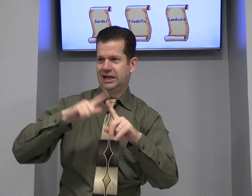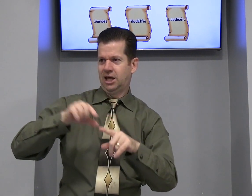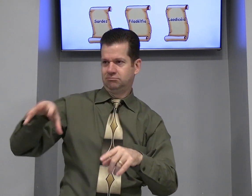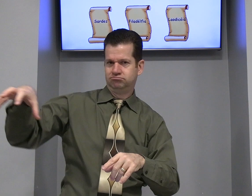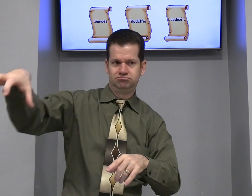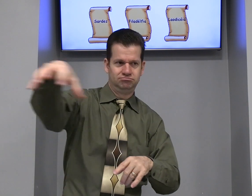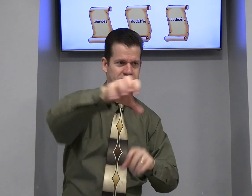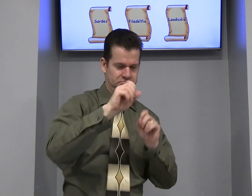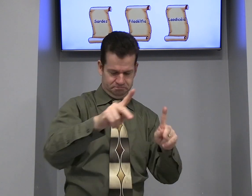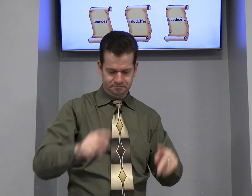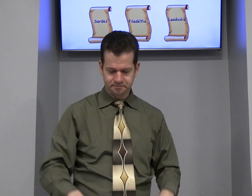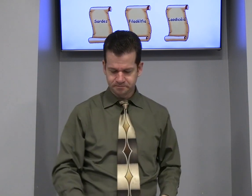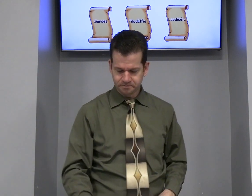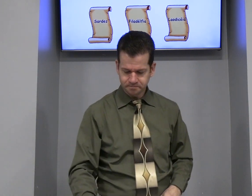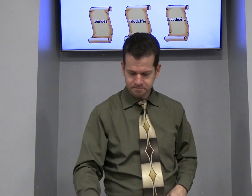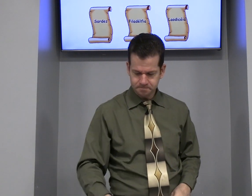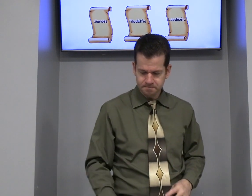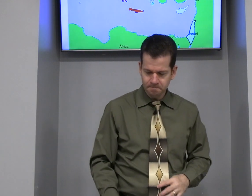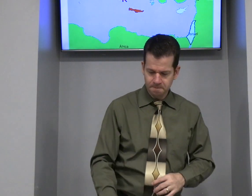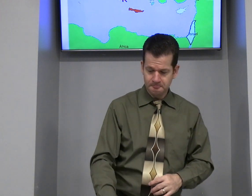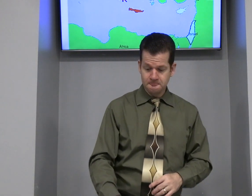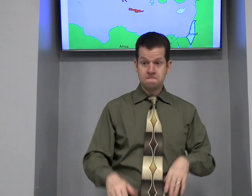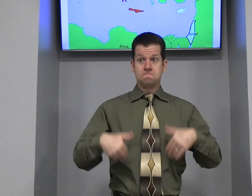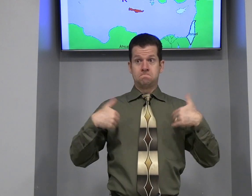das cidades, são sete cidades.